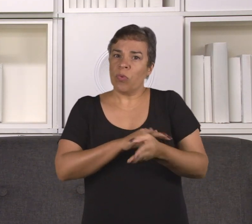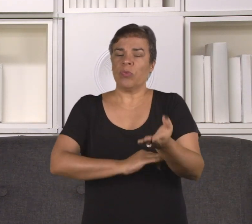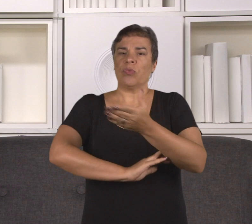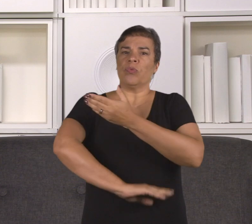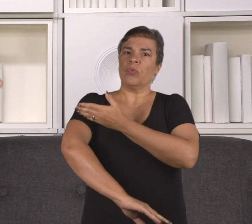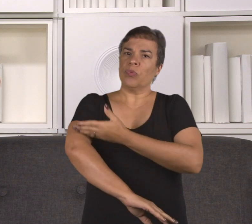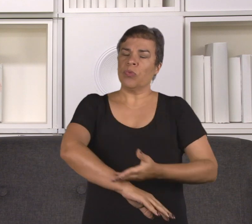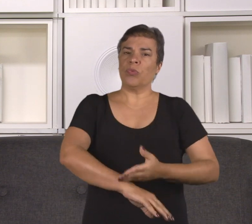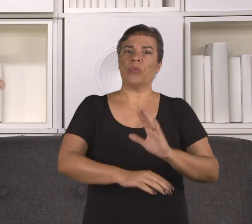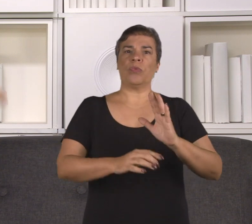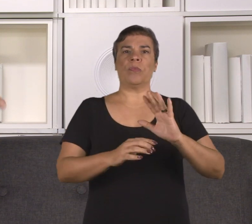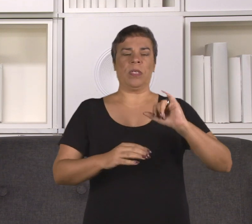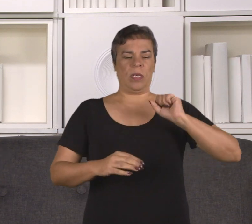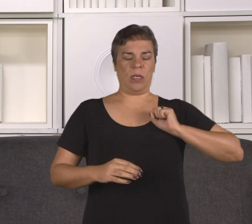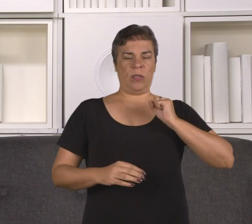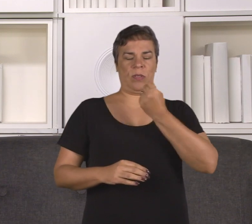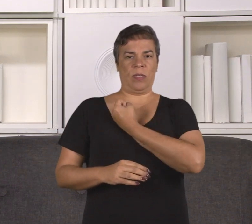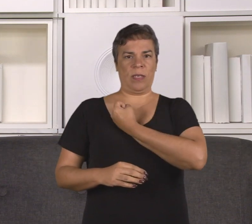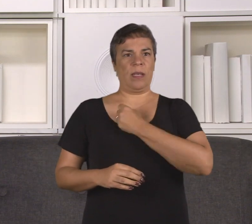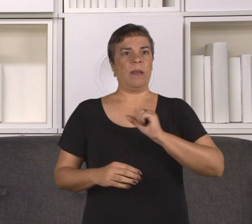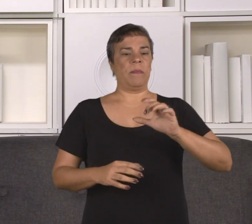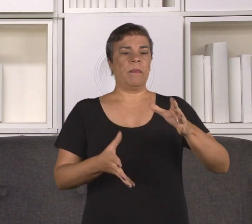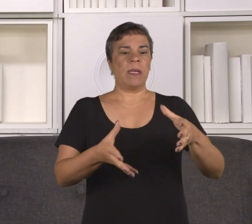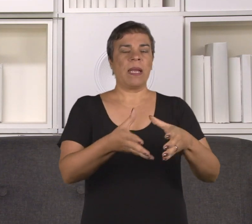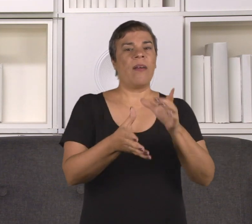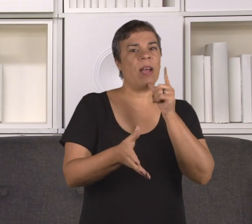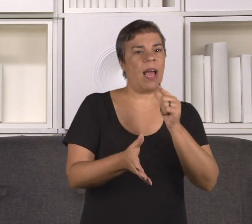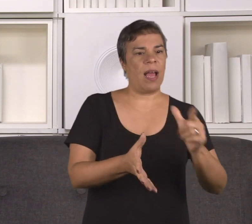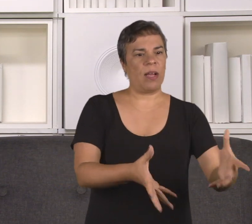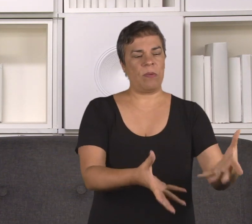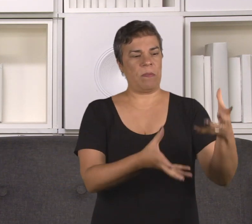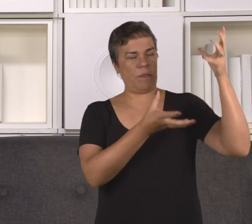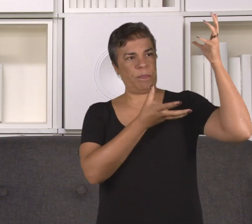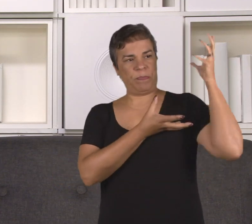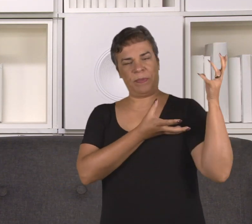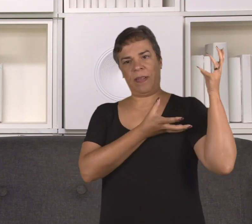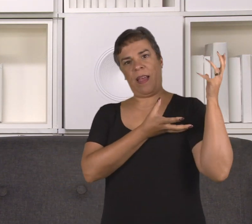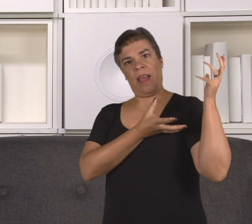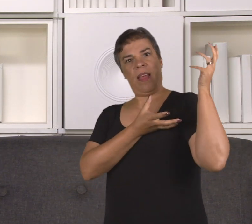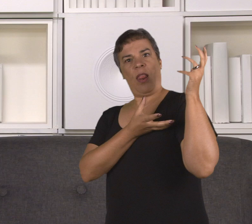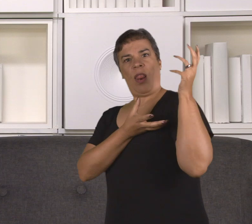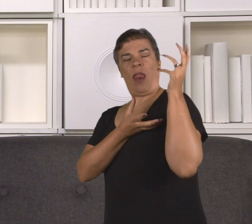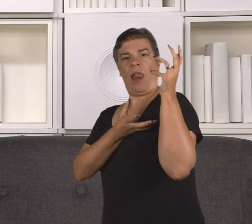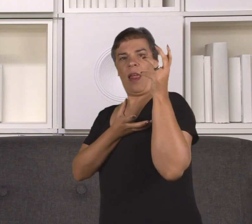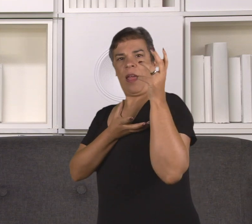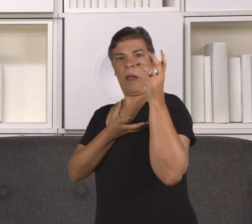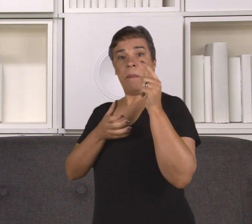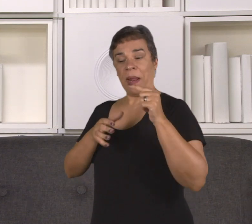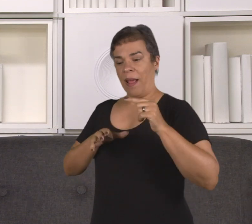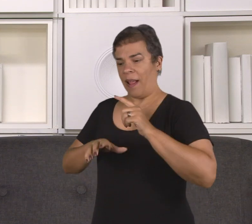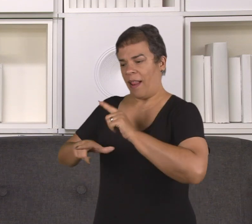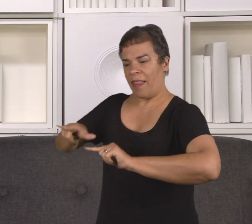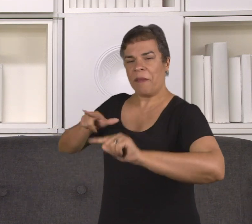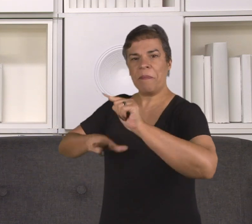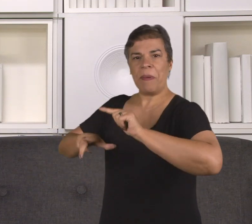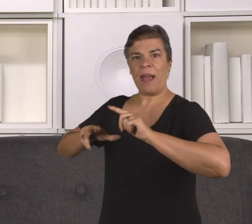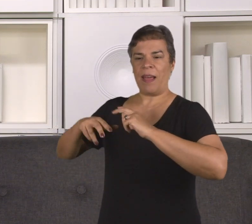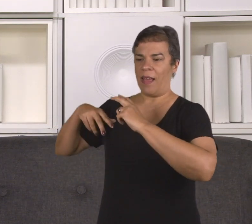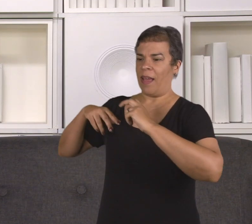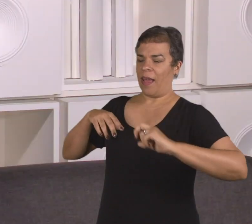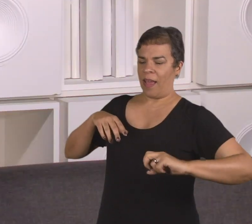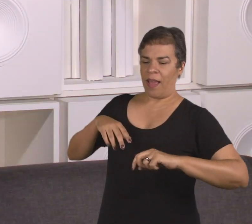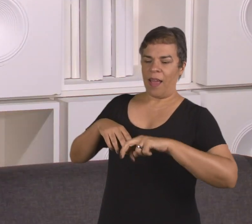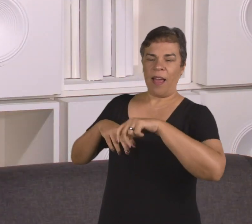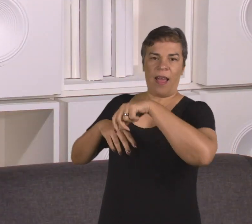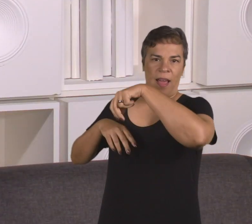buscavam água na fonte de Siloé para lavar as escadarias do templo. Então, o que está acontecendo ali é que, muito provavelmente, naquele momento, ao